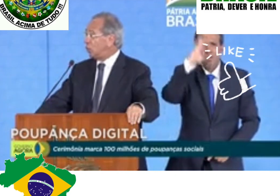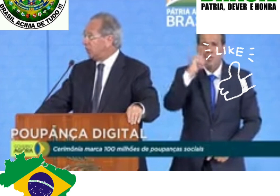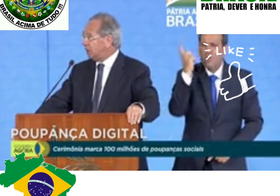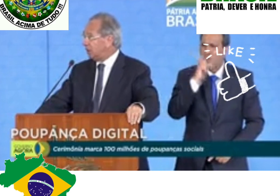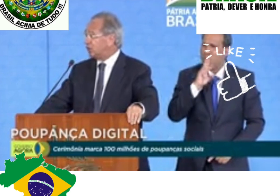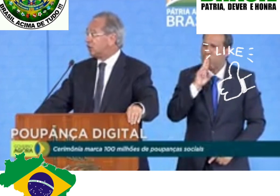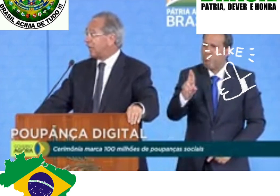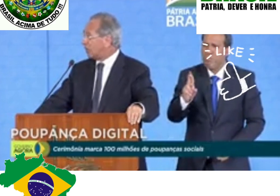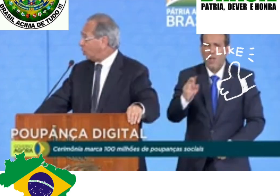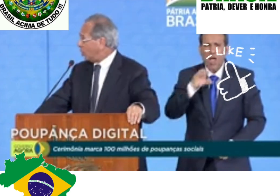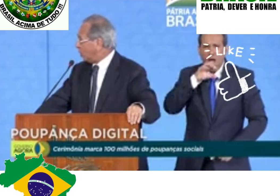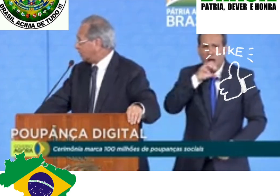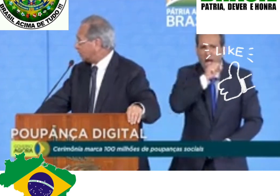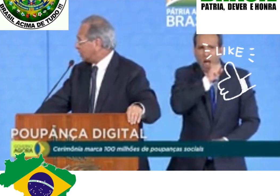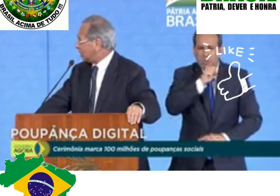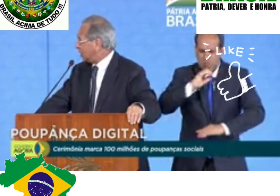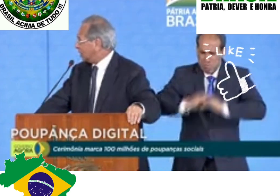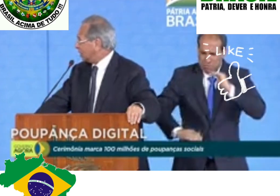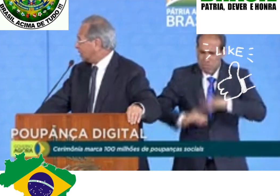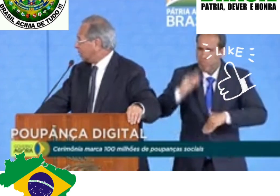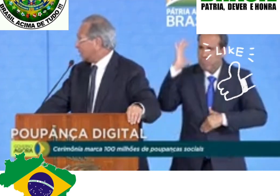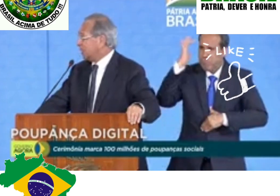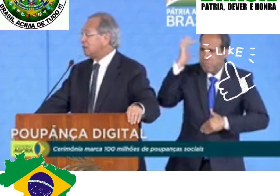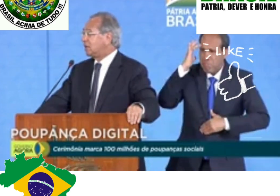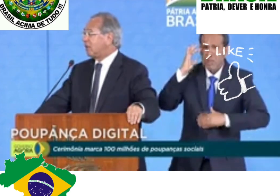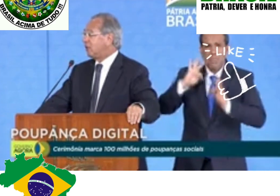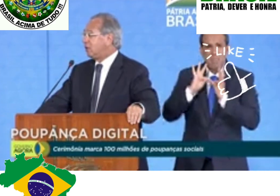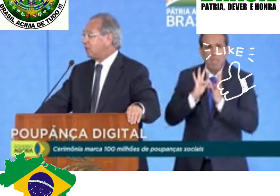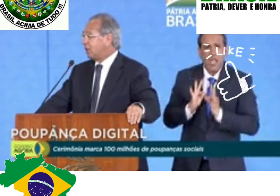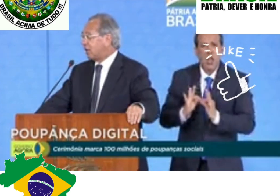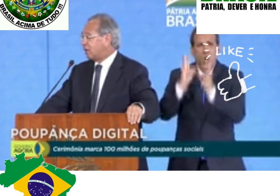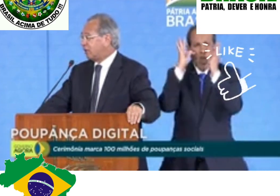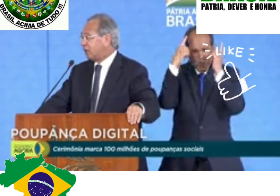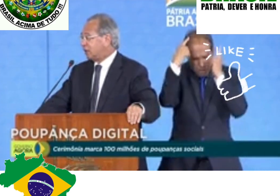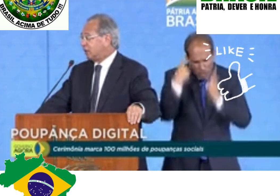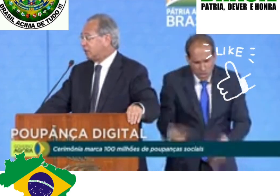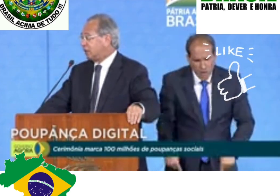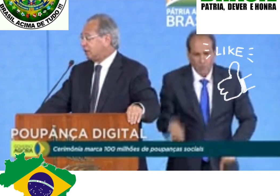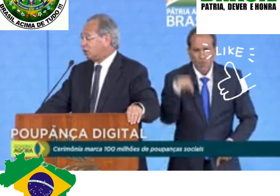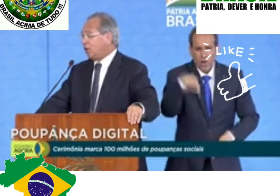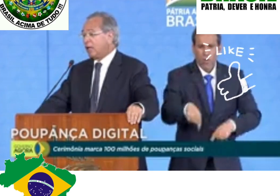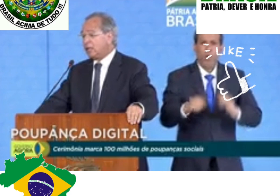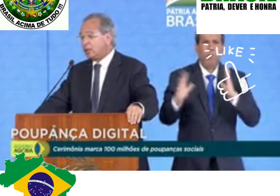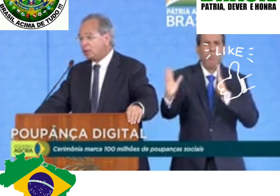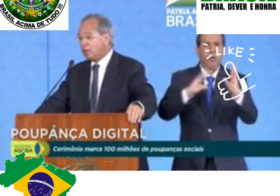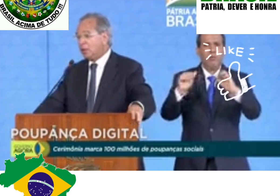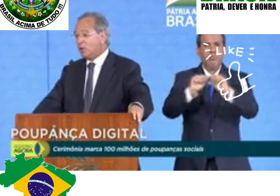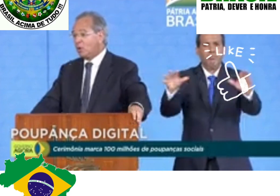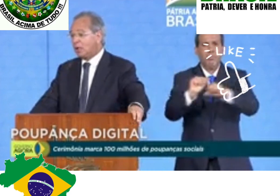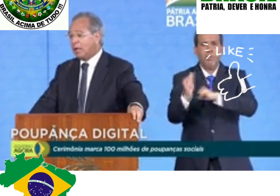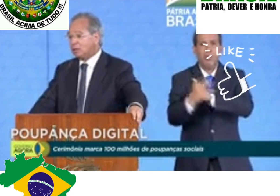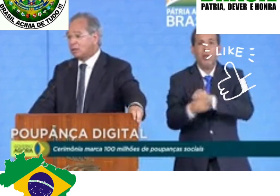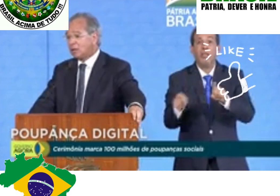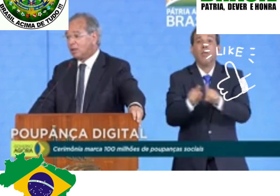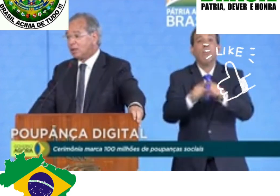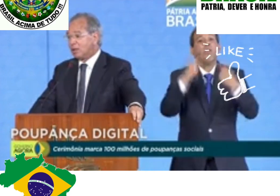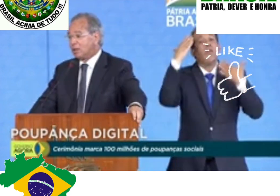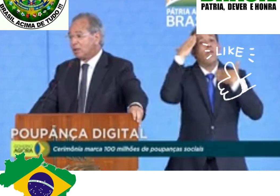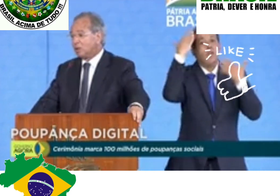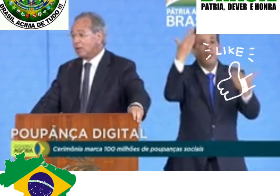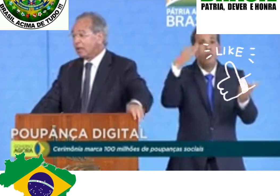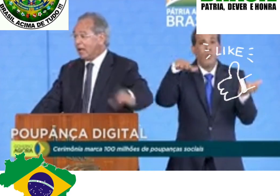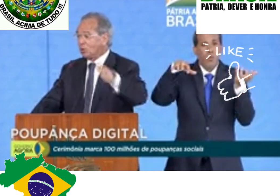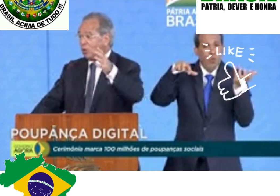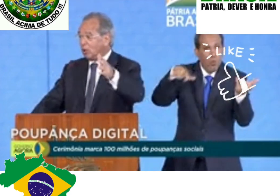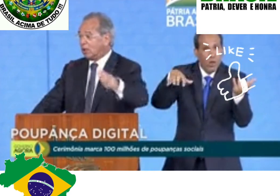eficiente, fulminante, tecnológica para esse desafio enfrentado à frente. Então eu agradeço também ao Congresso.